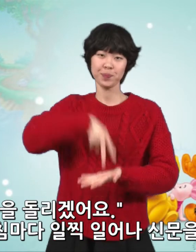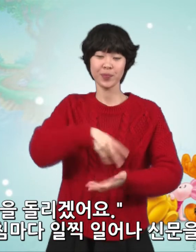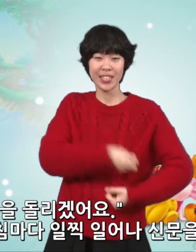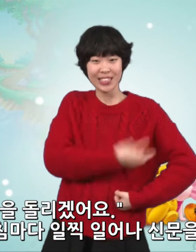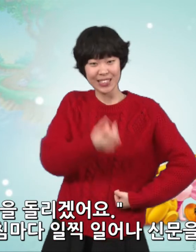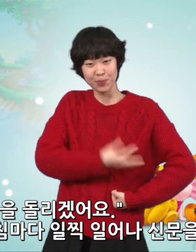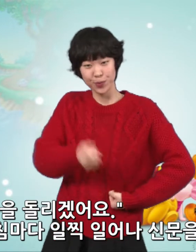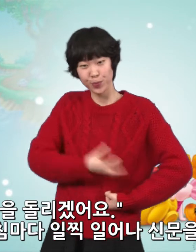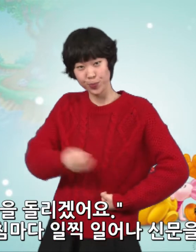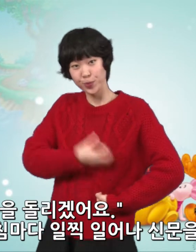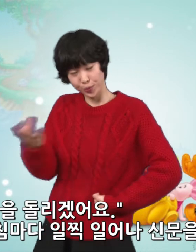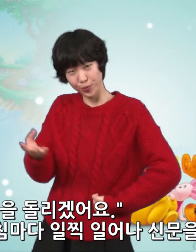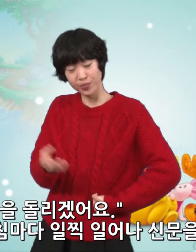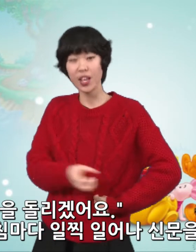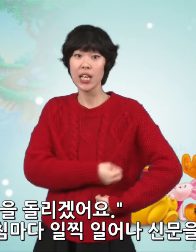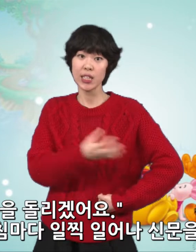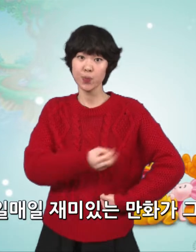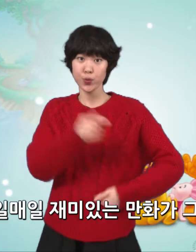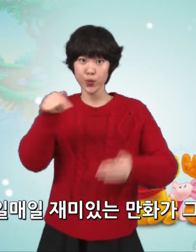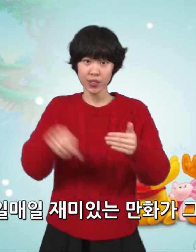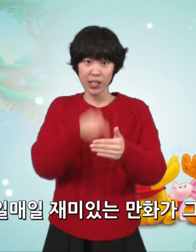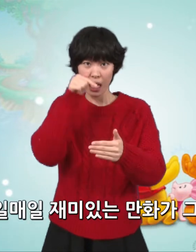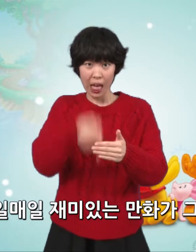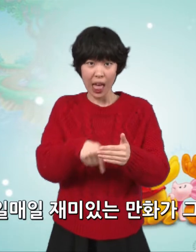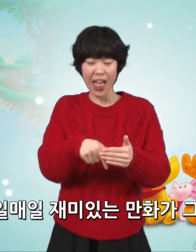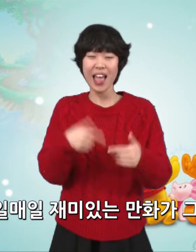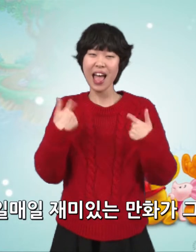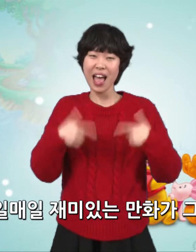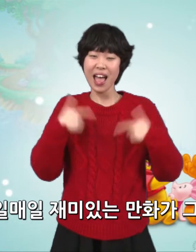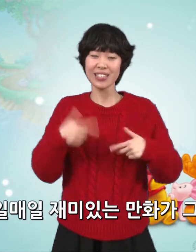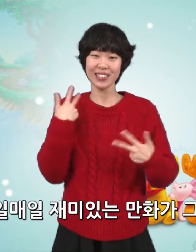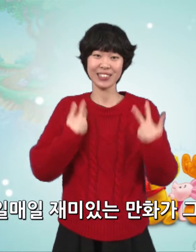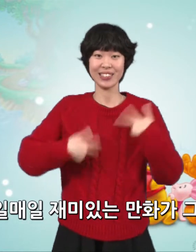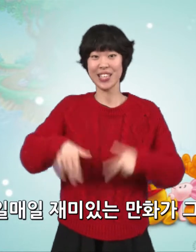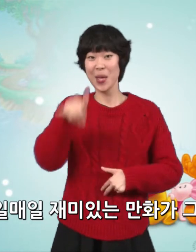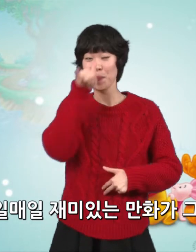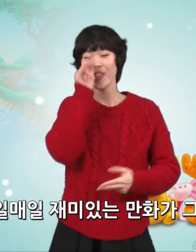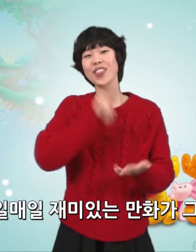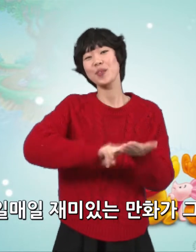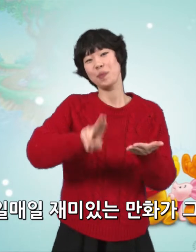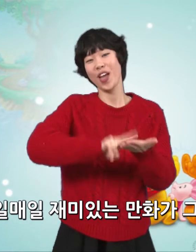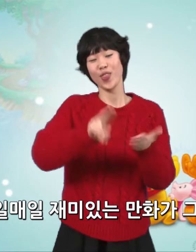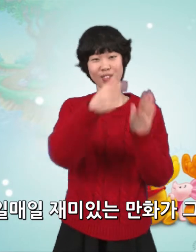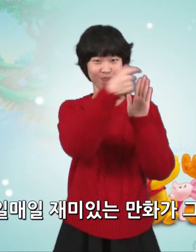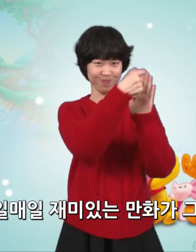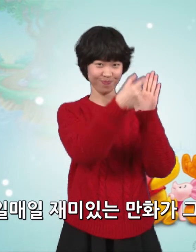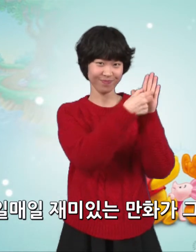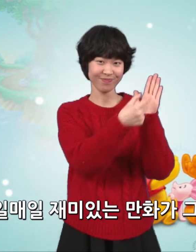일어나 신문을 돌렸답니다. 신문에는 매일매일 재미있는 만화가 그려져 있었어요.